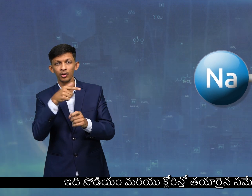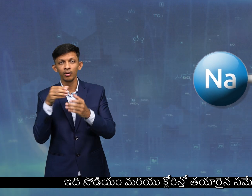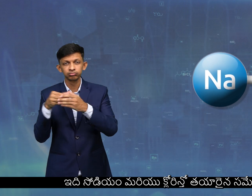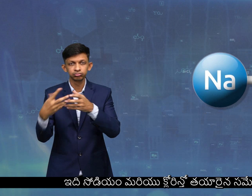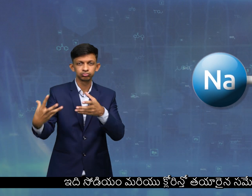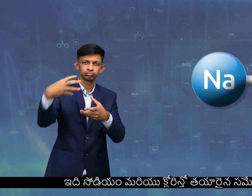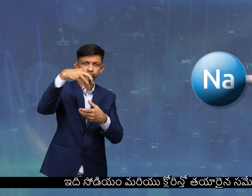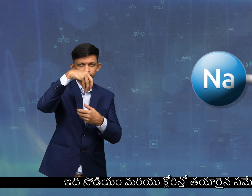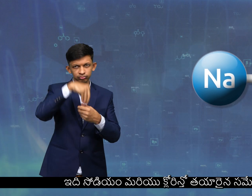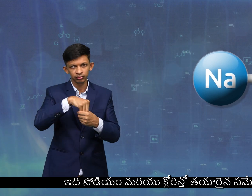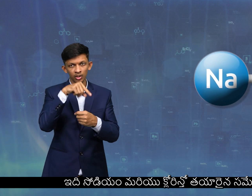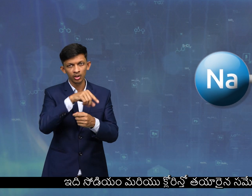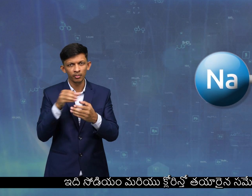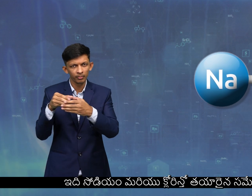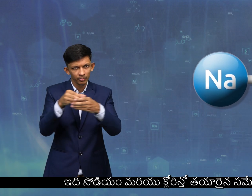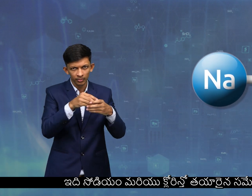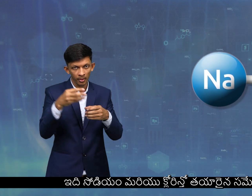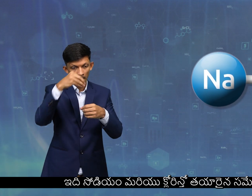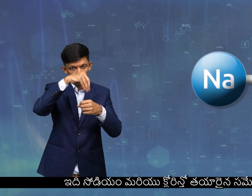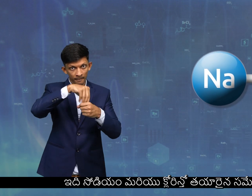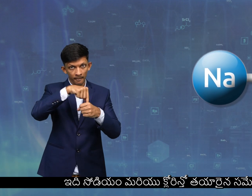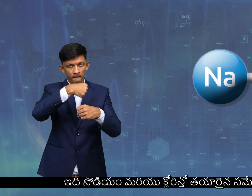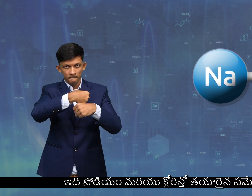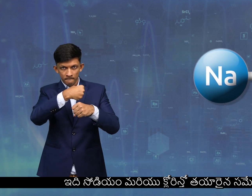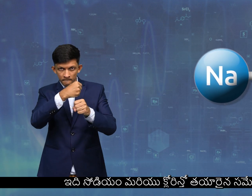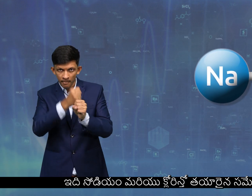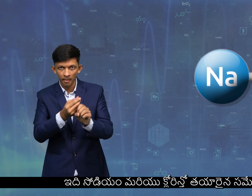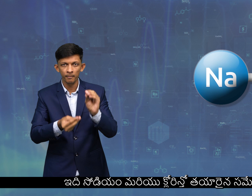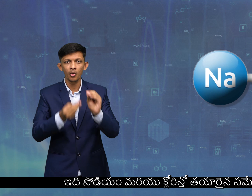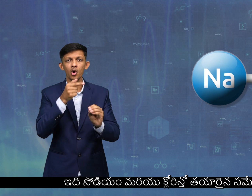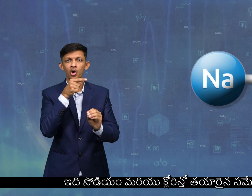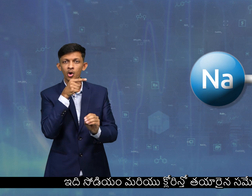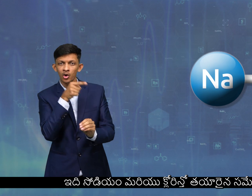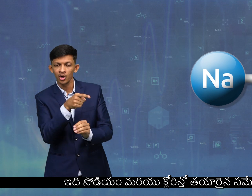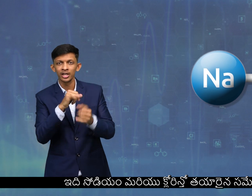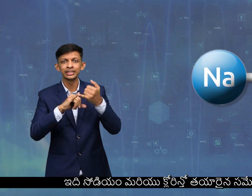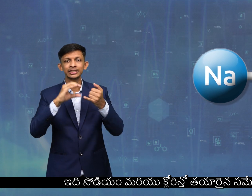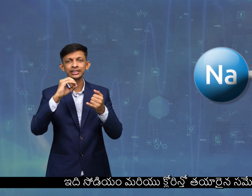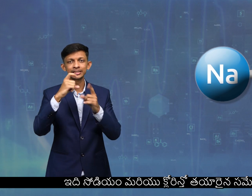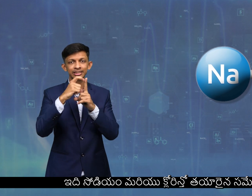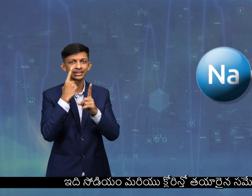ఇది సోడియం మరియు క్లోరిన్తో తయారైన సమ్మేళనం.